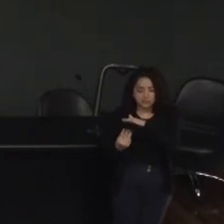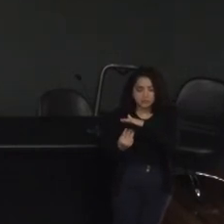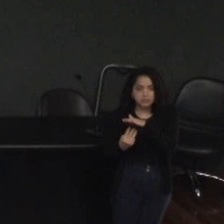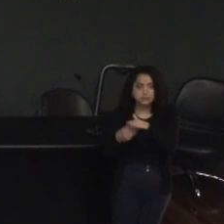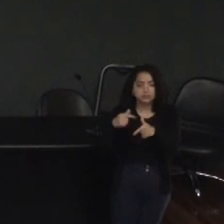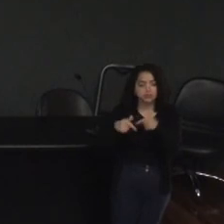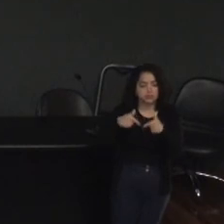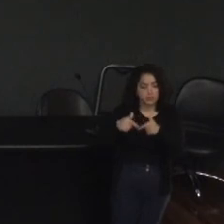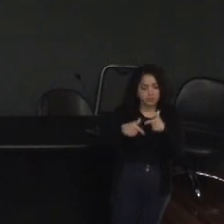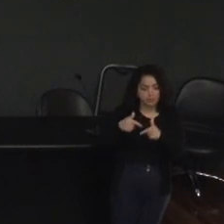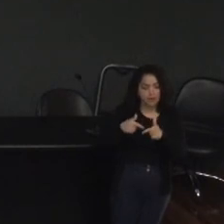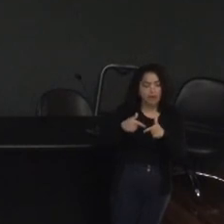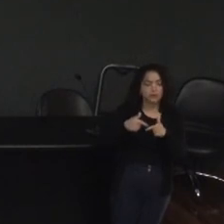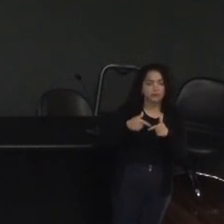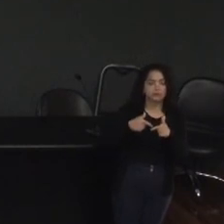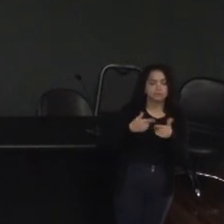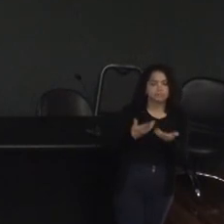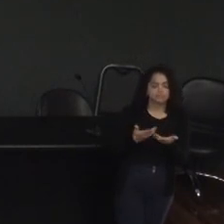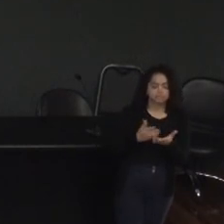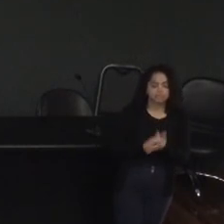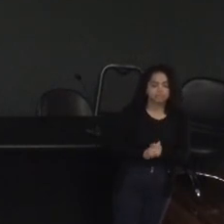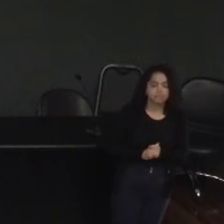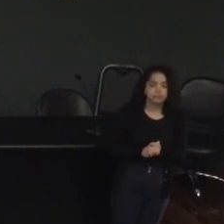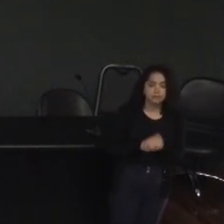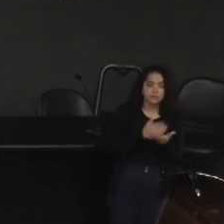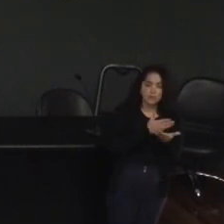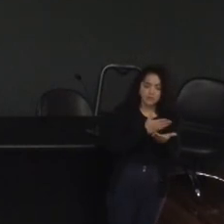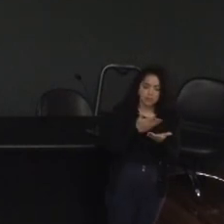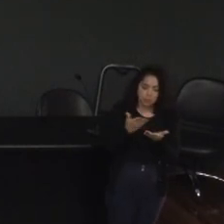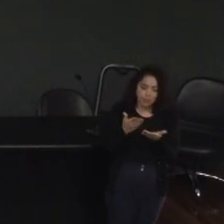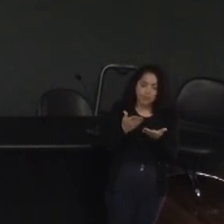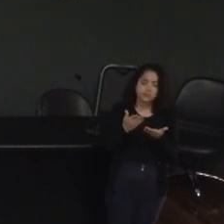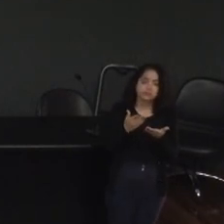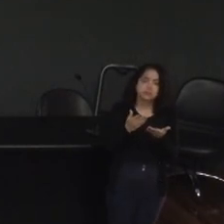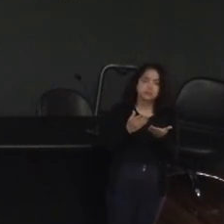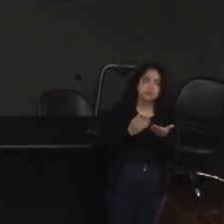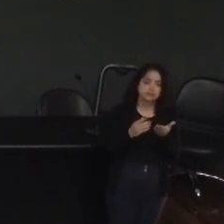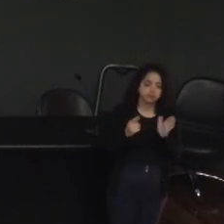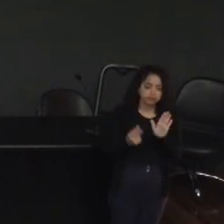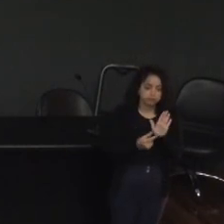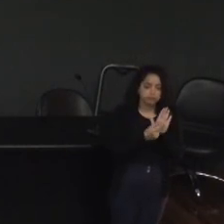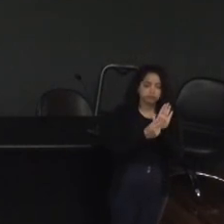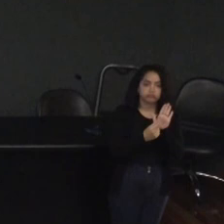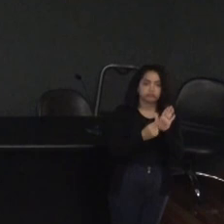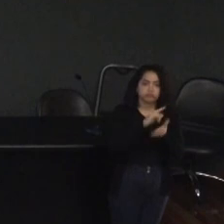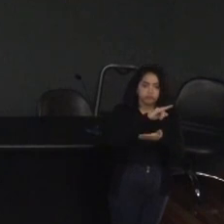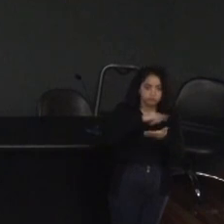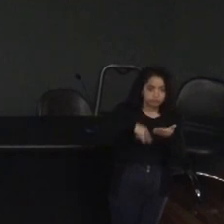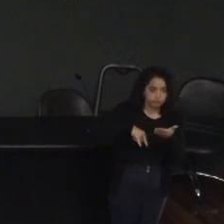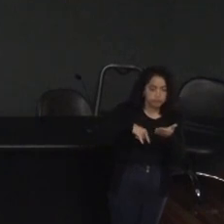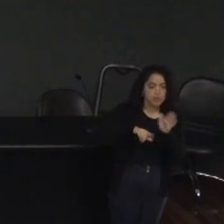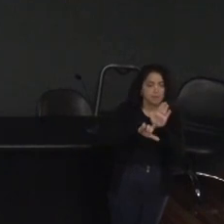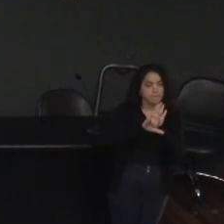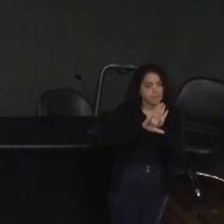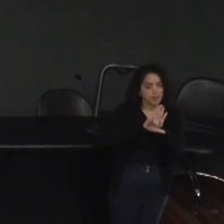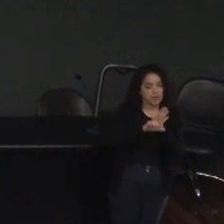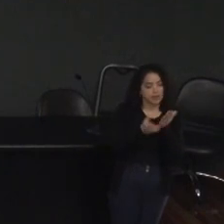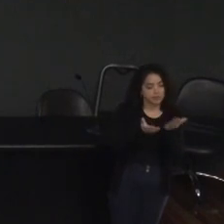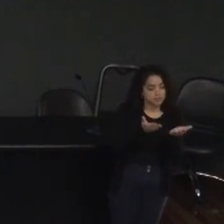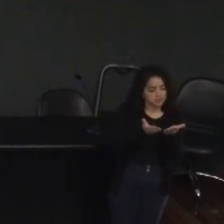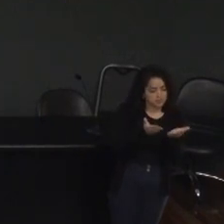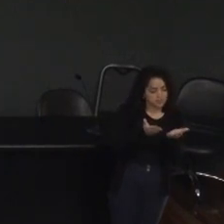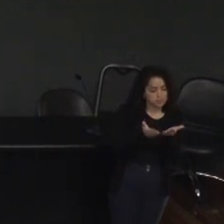daqueles que estão afetos ao serviço então estes dados eles são Dados pela lei de licitações